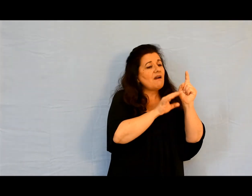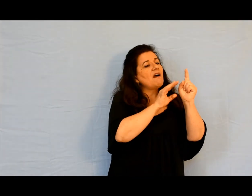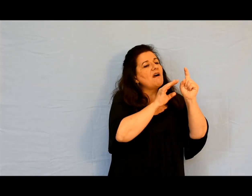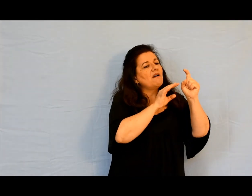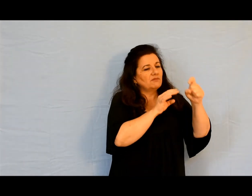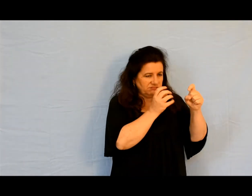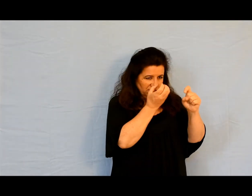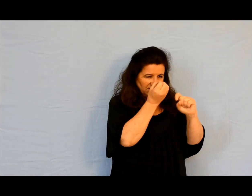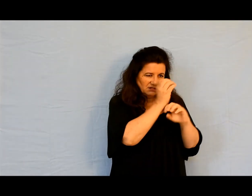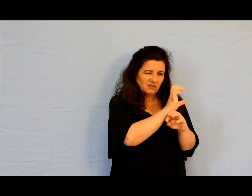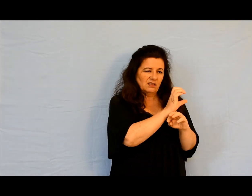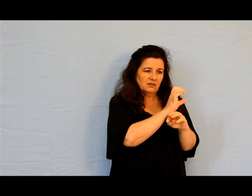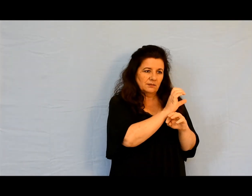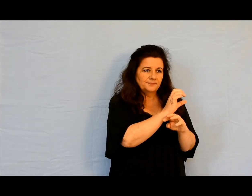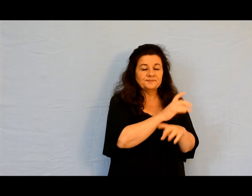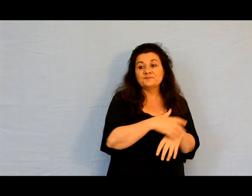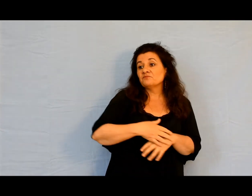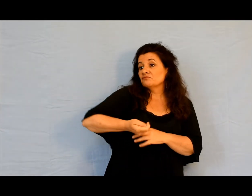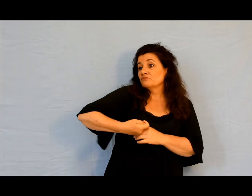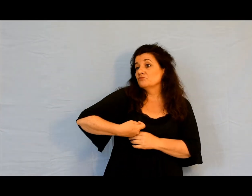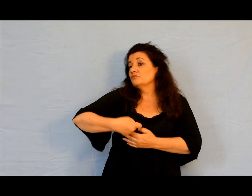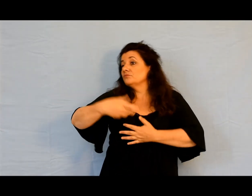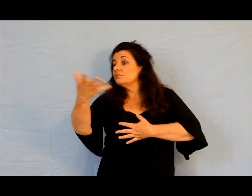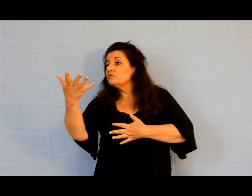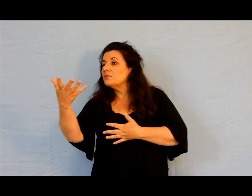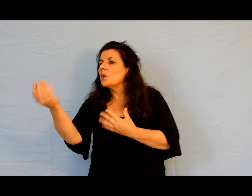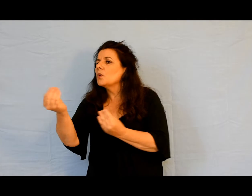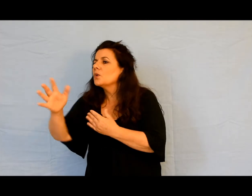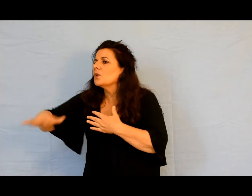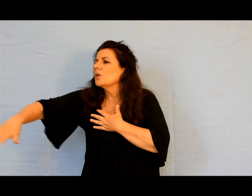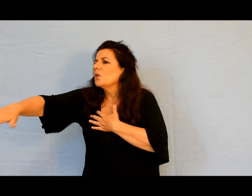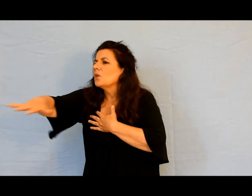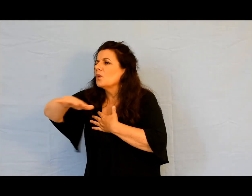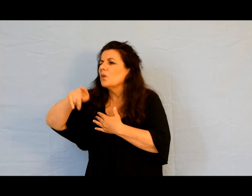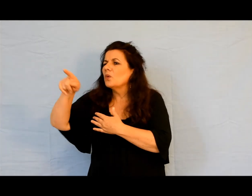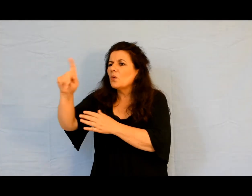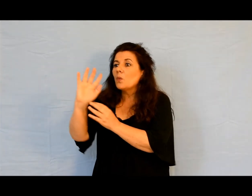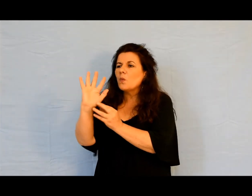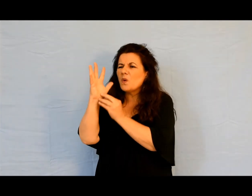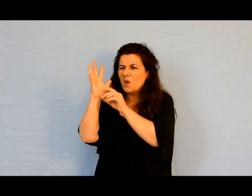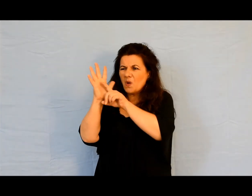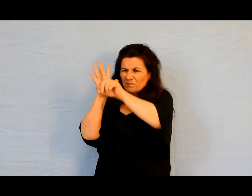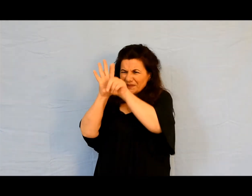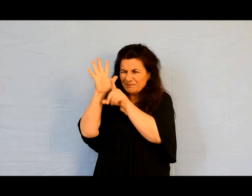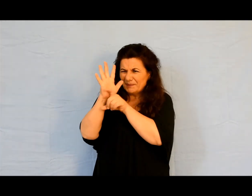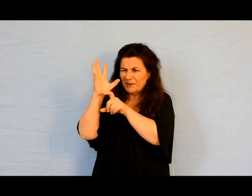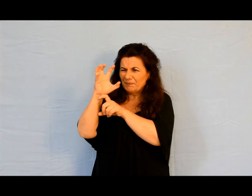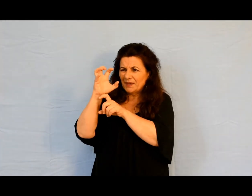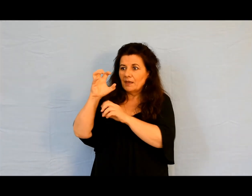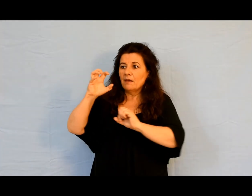D'autres sont tombés dans les ronces. Les ronces ont poussé et les ont étouffés.